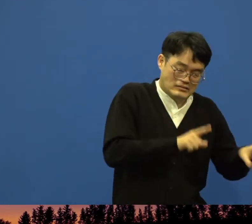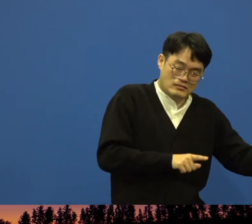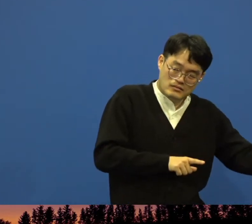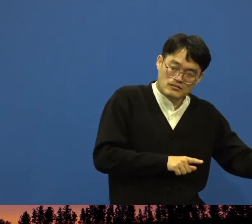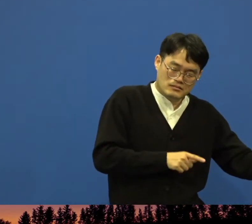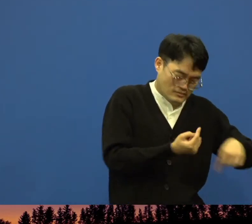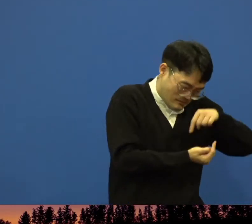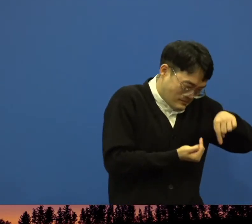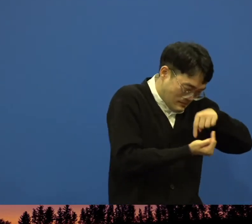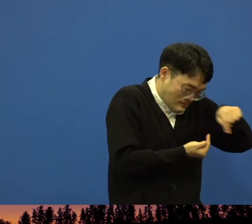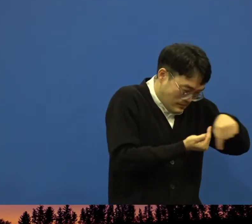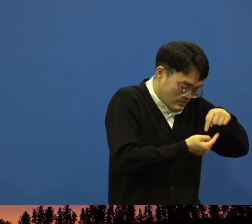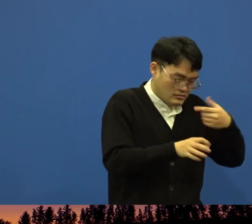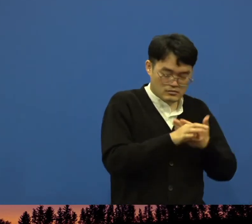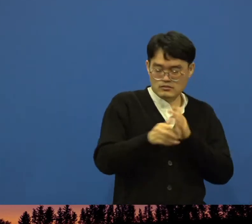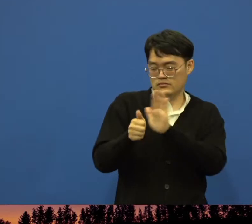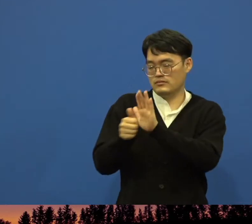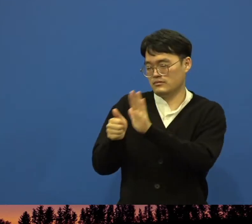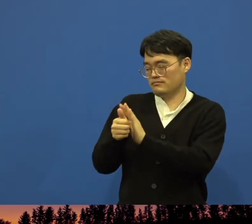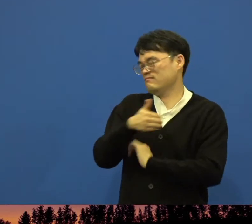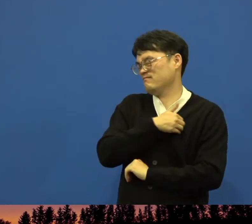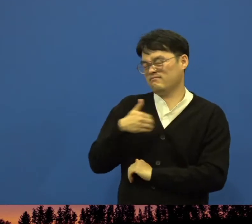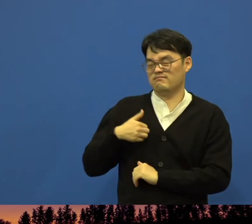살기 위해서 바쁜데 누구를 돕겠어요, 여러분?